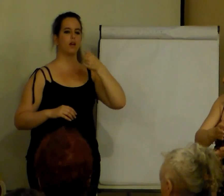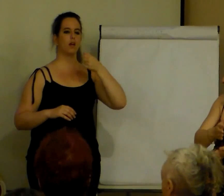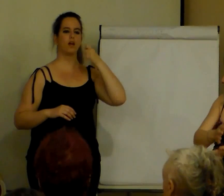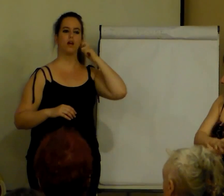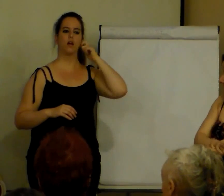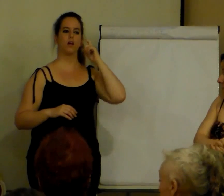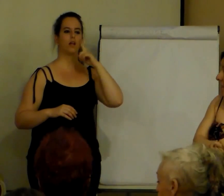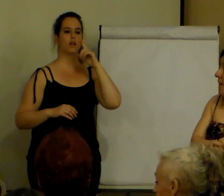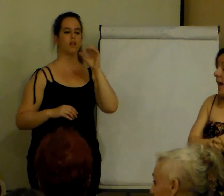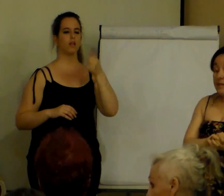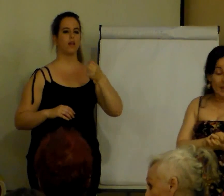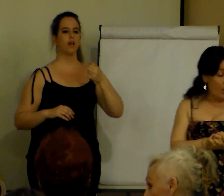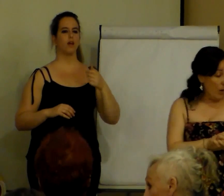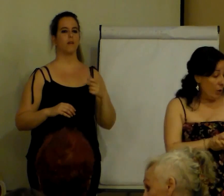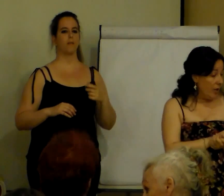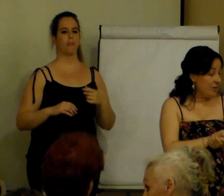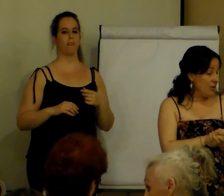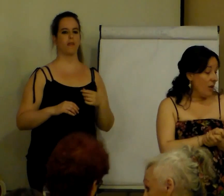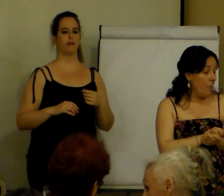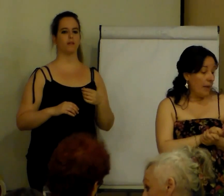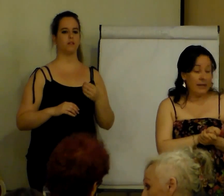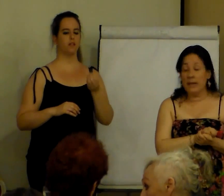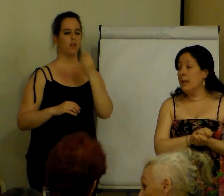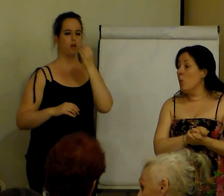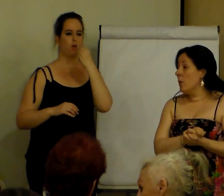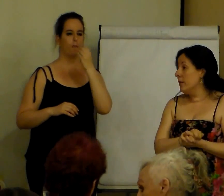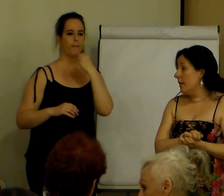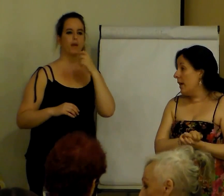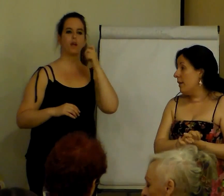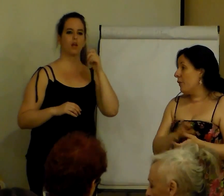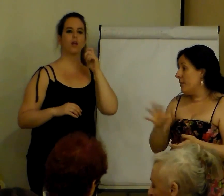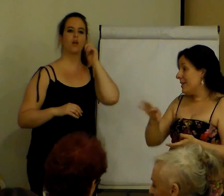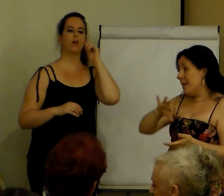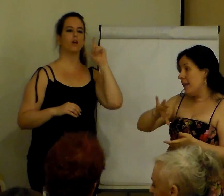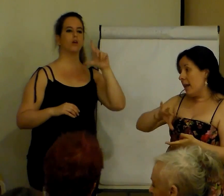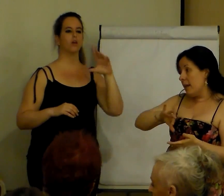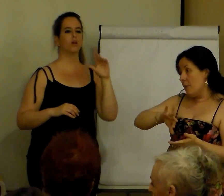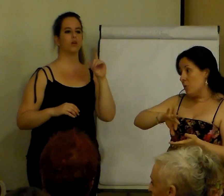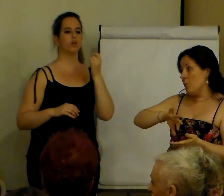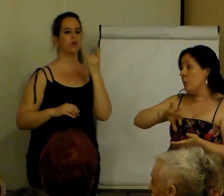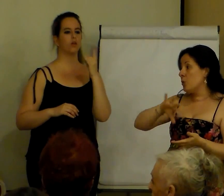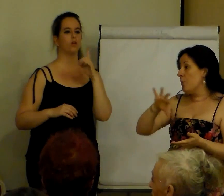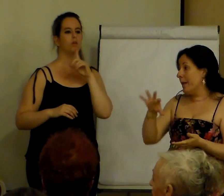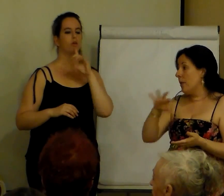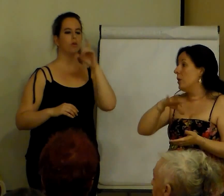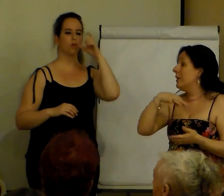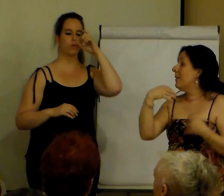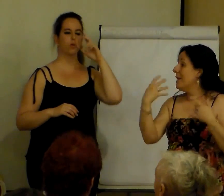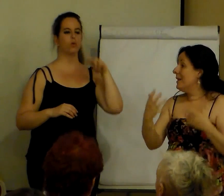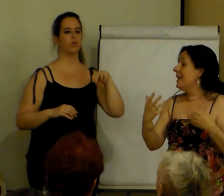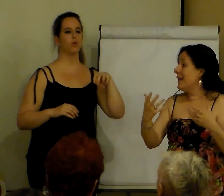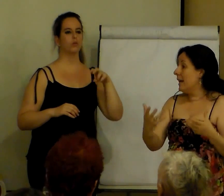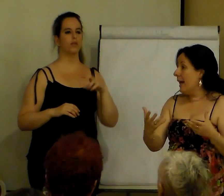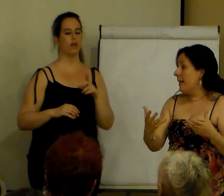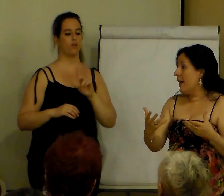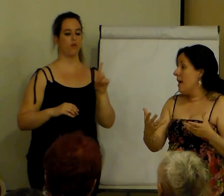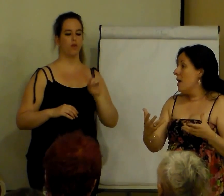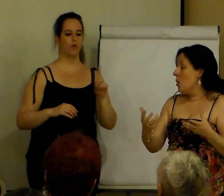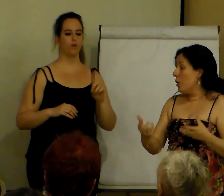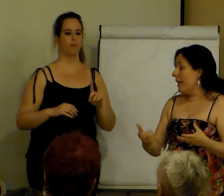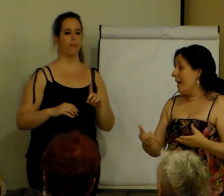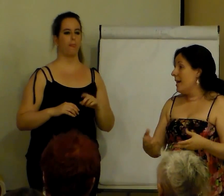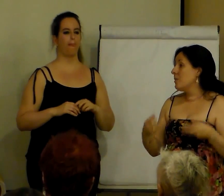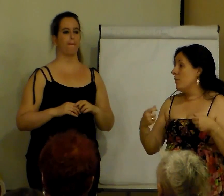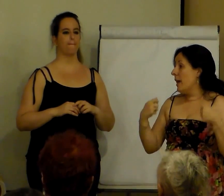mejora, ¿sí? Así que bueno, eso es algo para tener en cuenta. La enfermedad celíaca, digamos, por su parte, cuando está bien